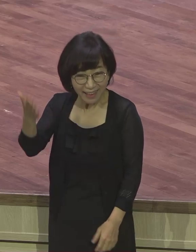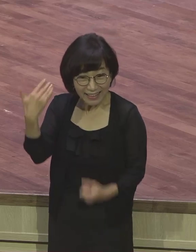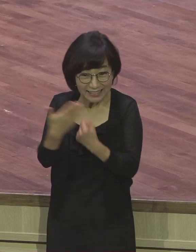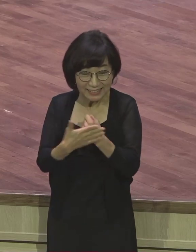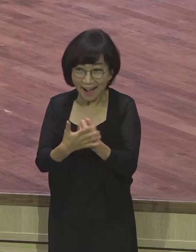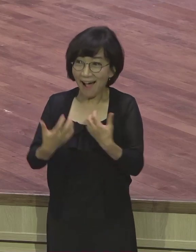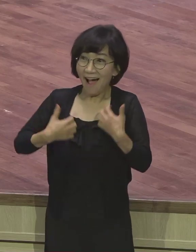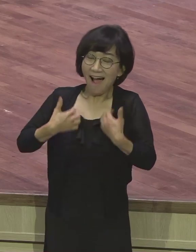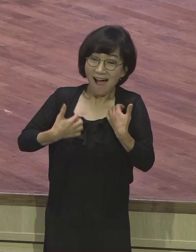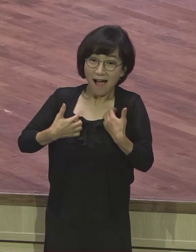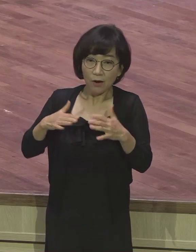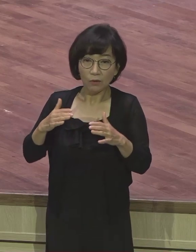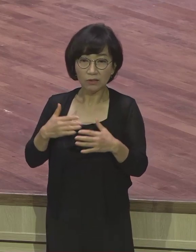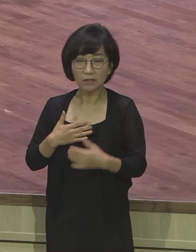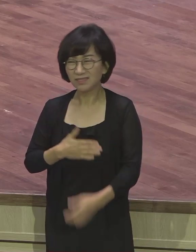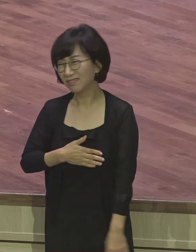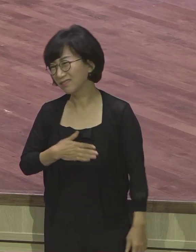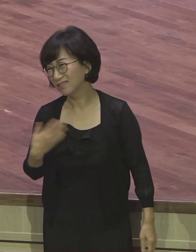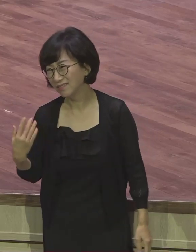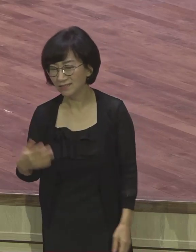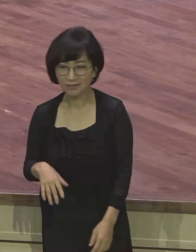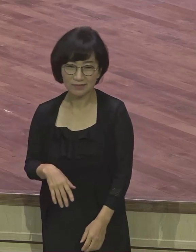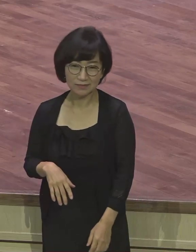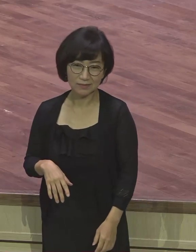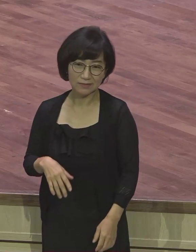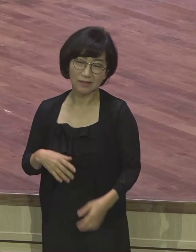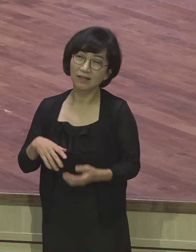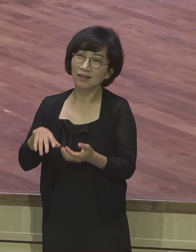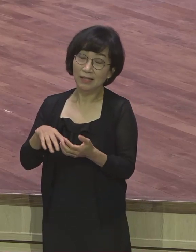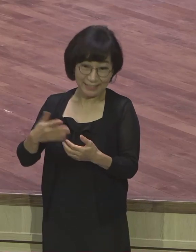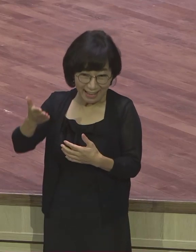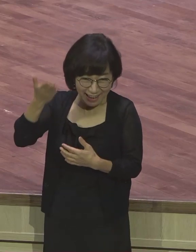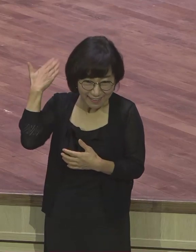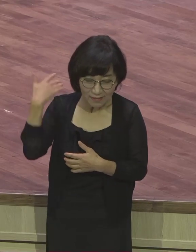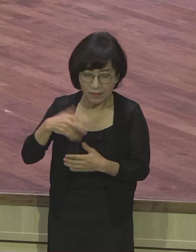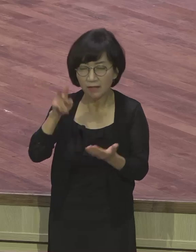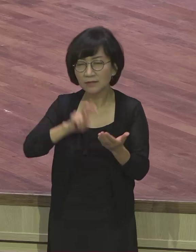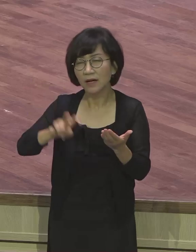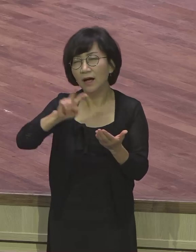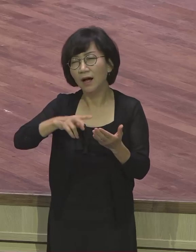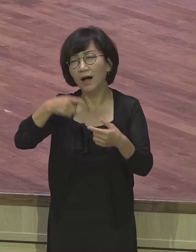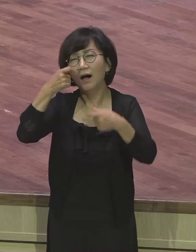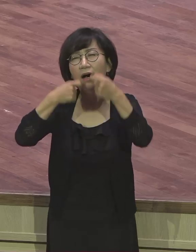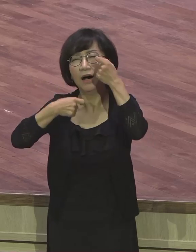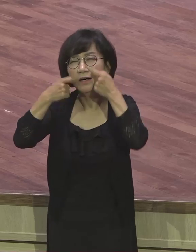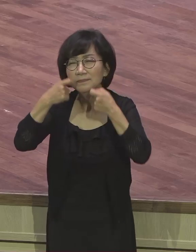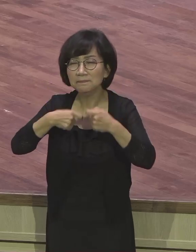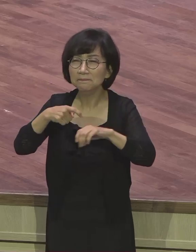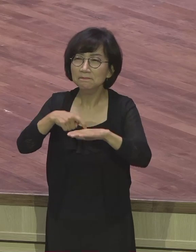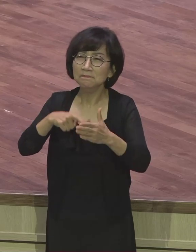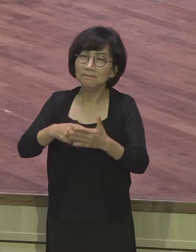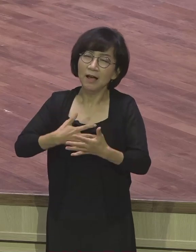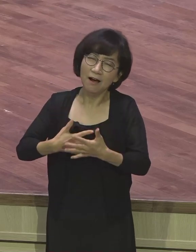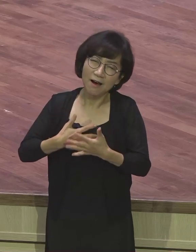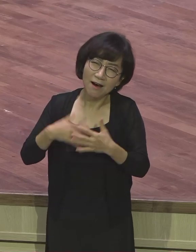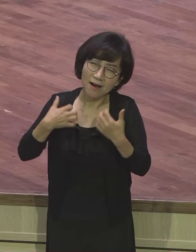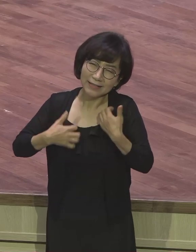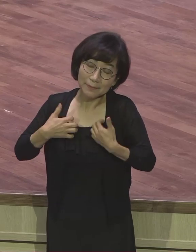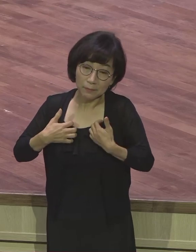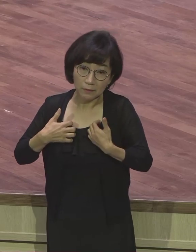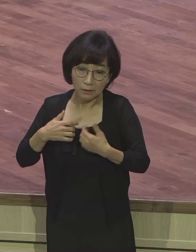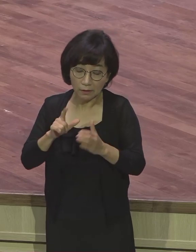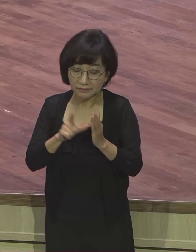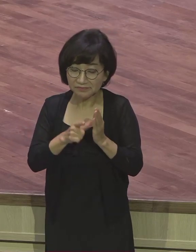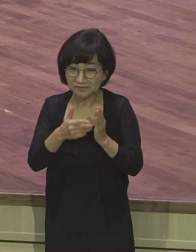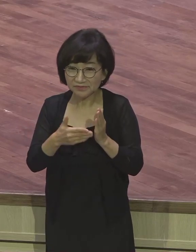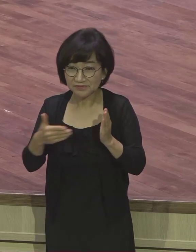받았는데 그렇게 감사가 넘쳤고 그렇게 찬양만 들어도 눈물이 흐르고 말씀 들을 때 가슴 뜨거운데 언제부터인가